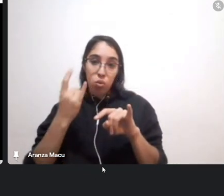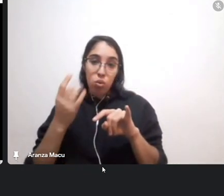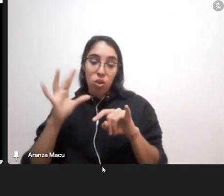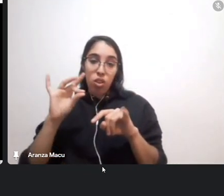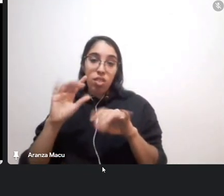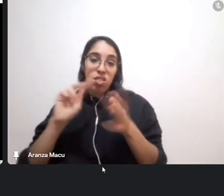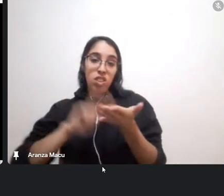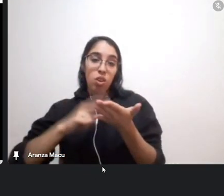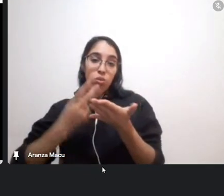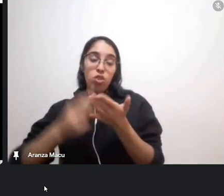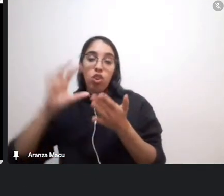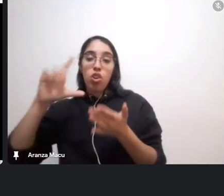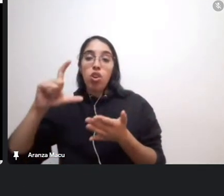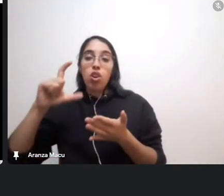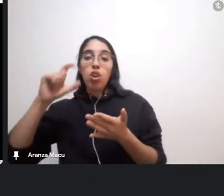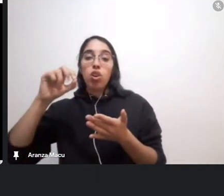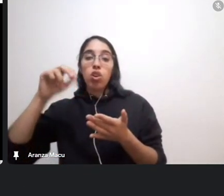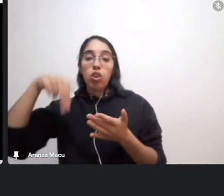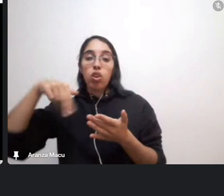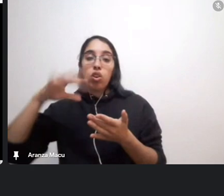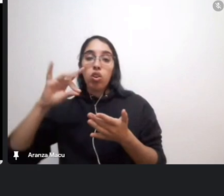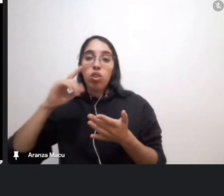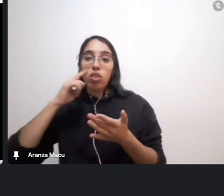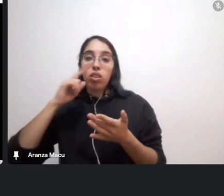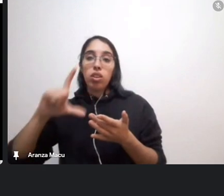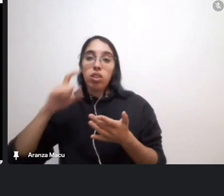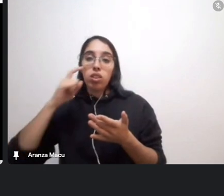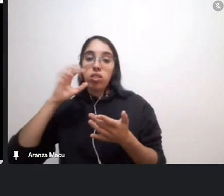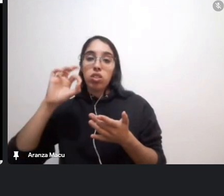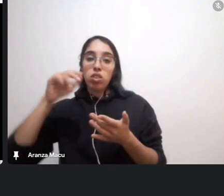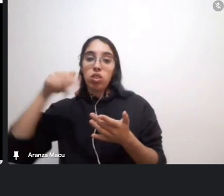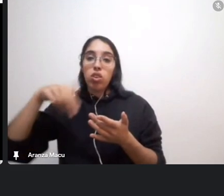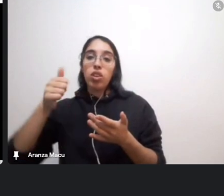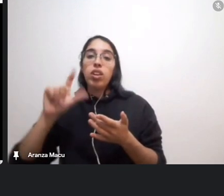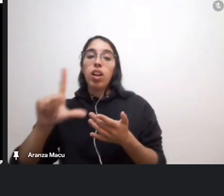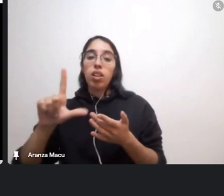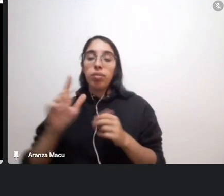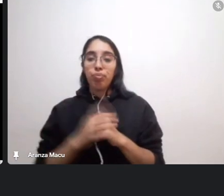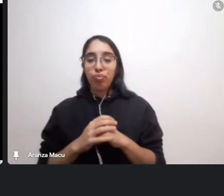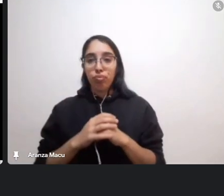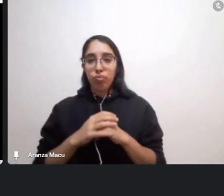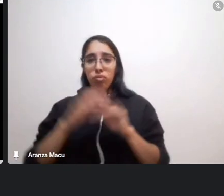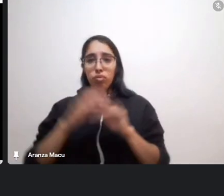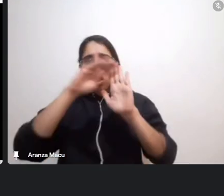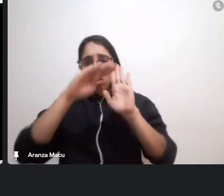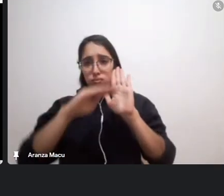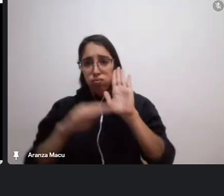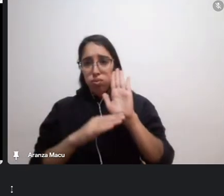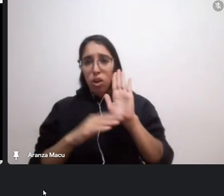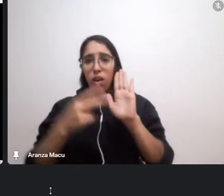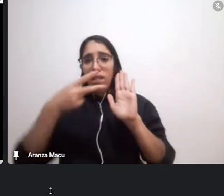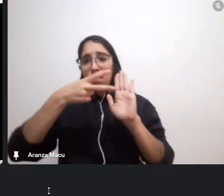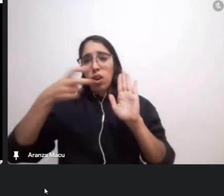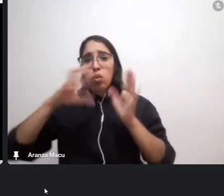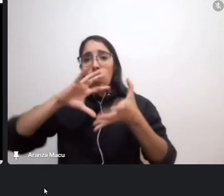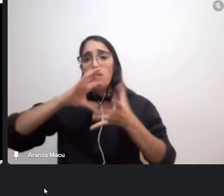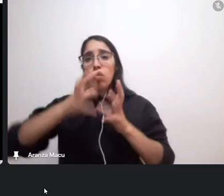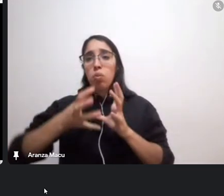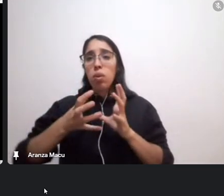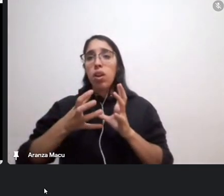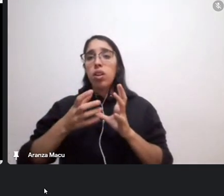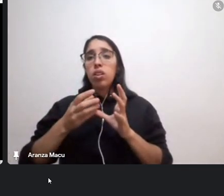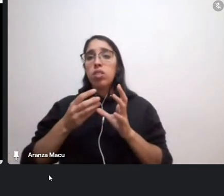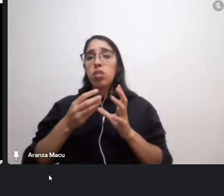¿sí? Eso lo llamamos modales porque comparten ciertas características. Una